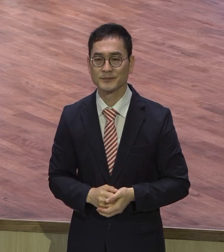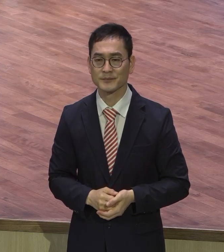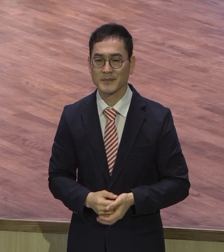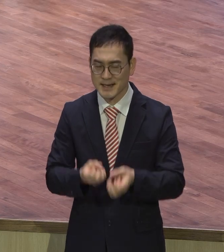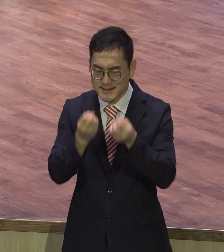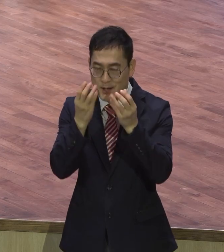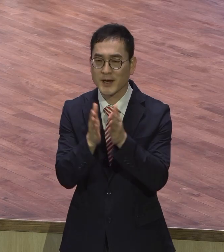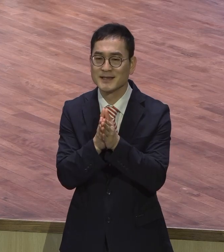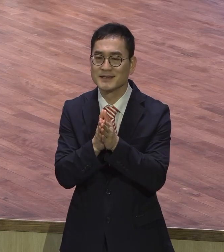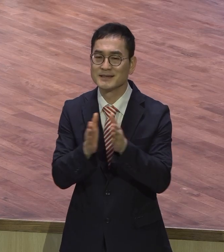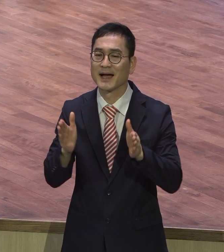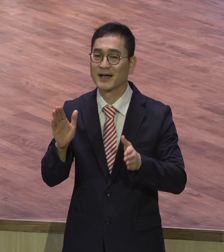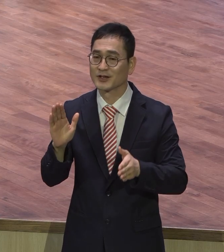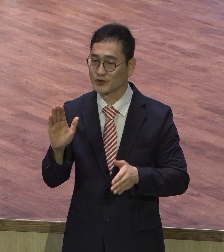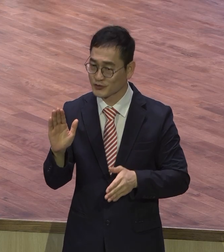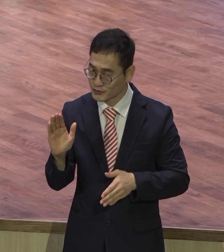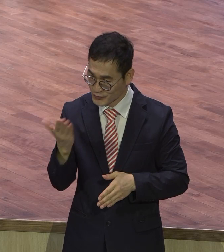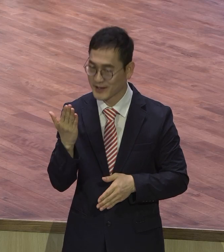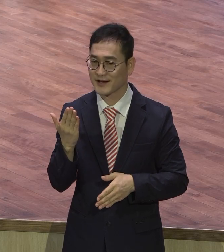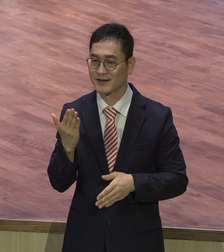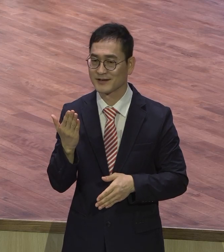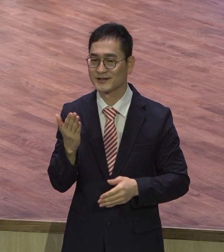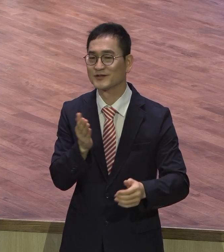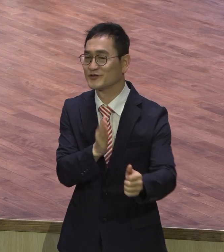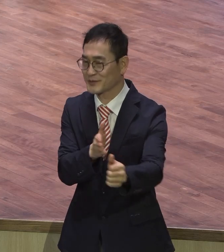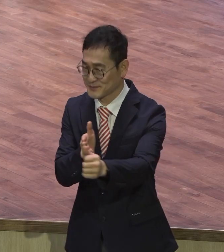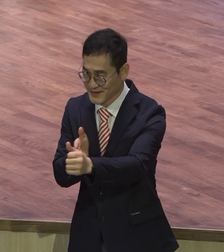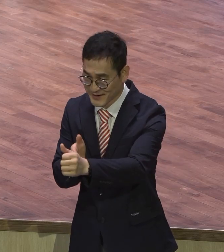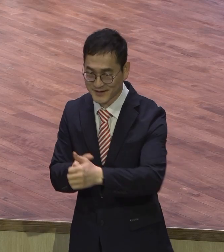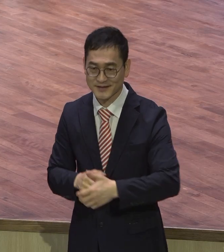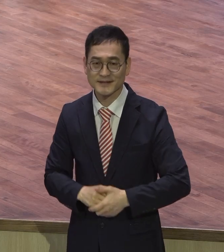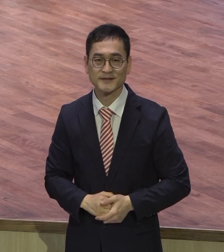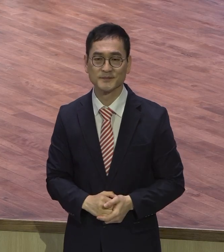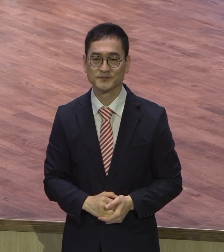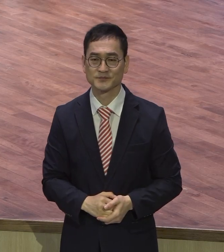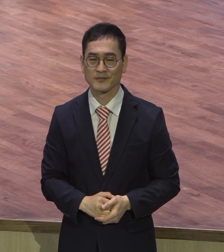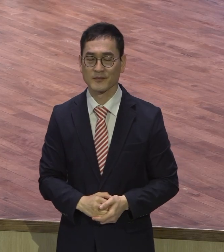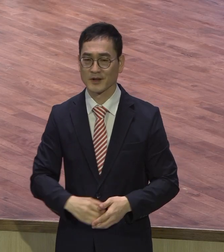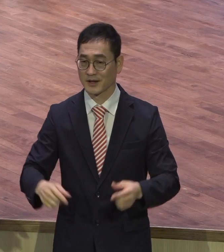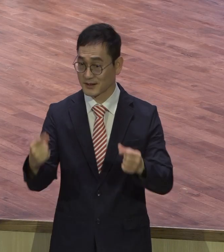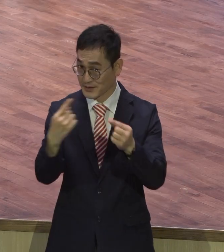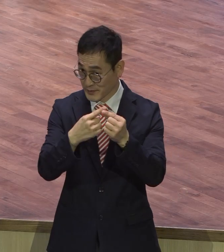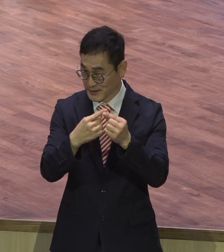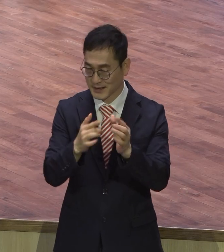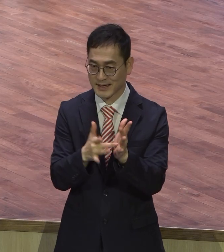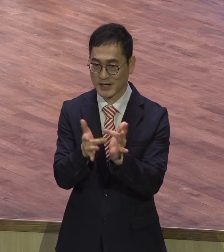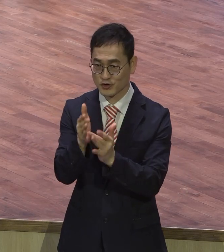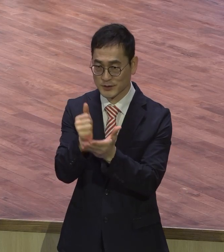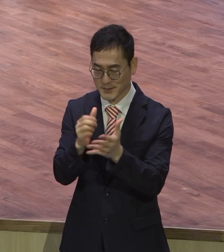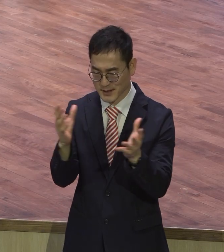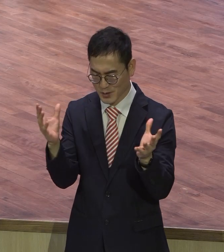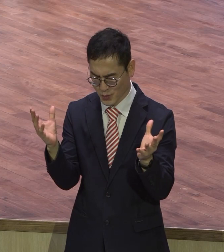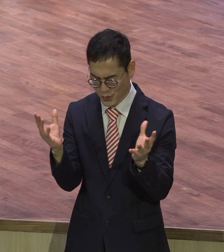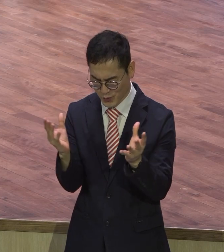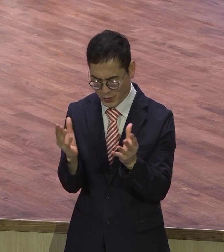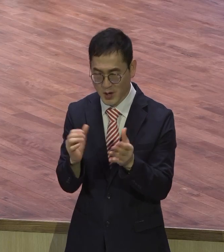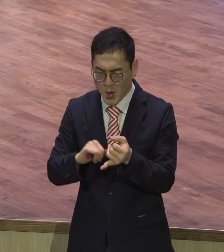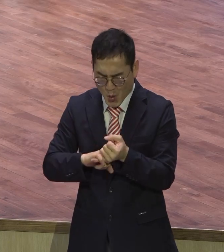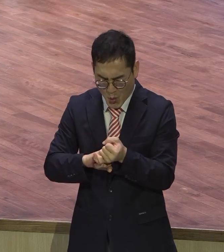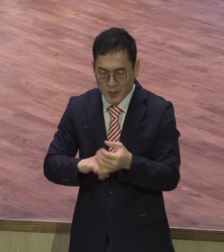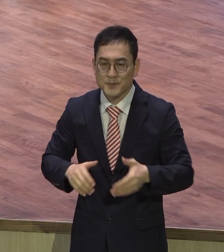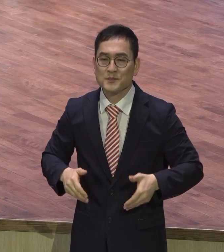치유회복의 증인들 다 되시기를 제모로 축복합니다. 그럼 첫째로 예수가 절대 필요한 인생입니다.